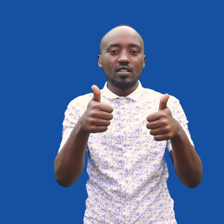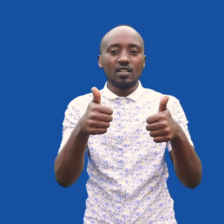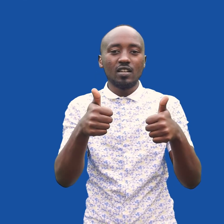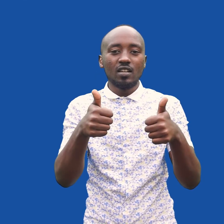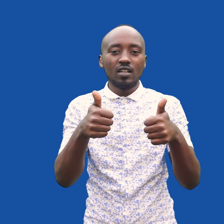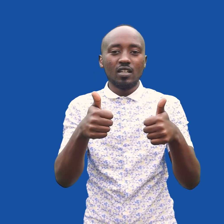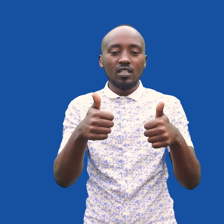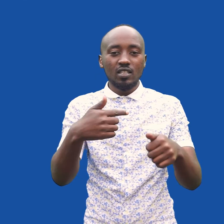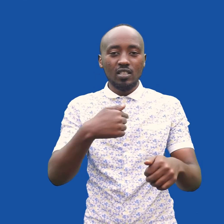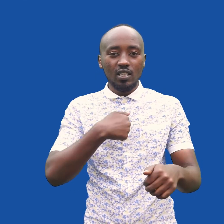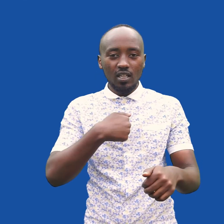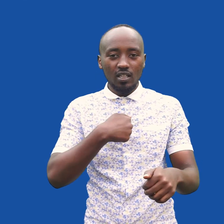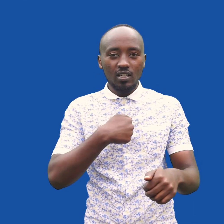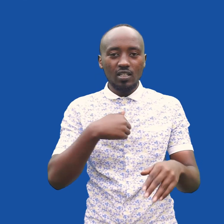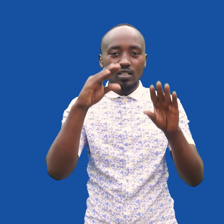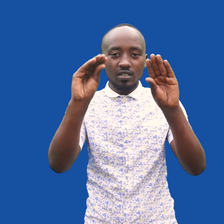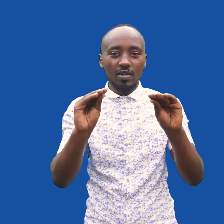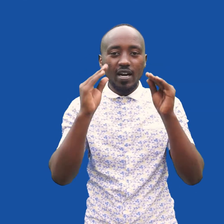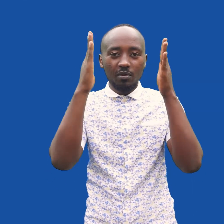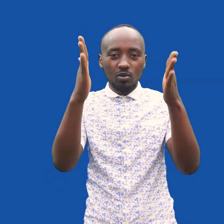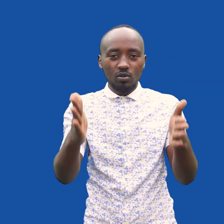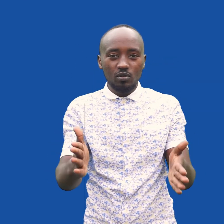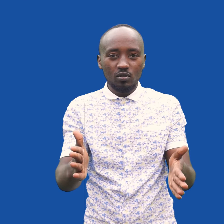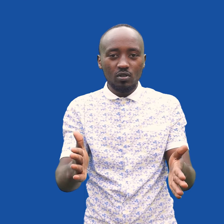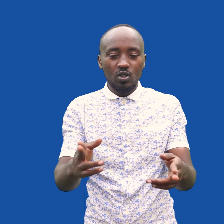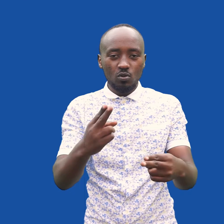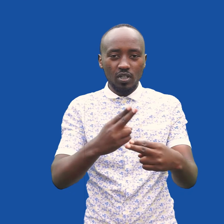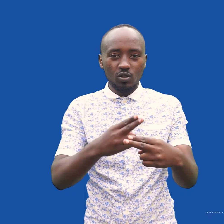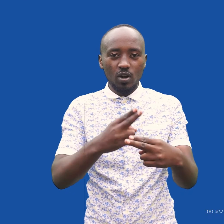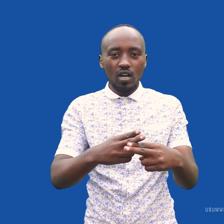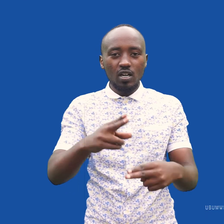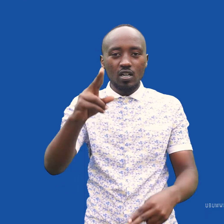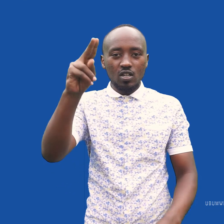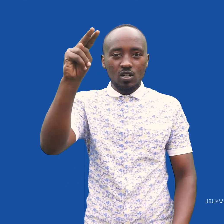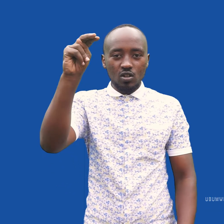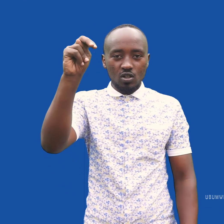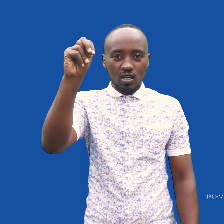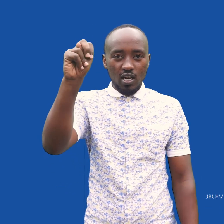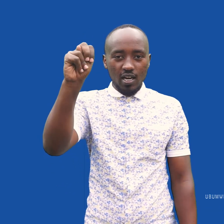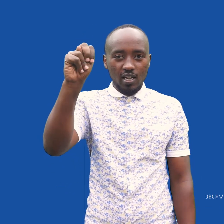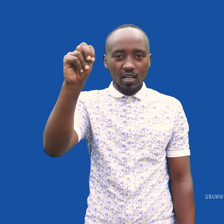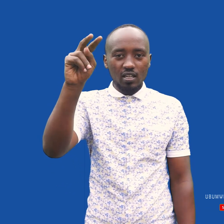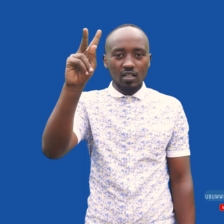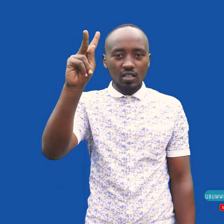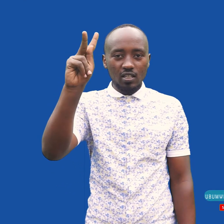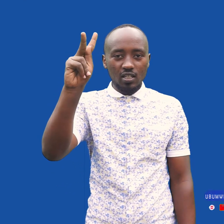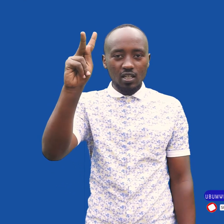Nje, di mga arimu, huiitkwa N, K,